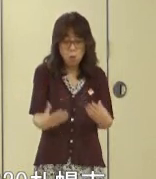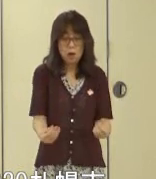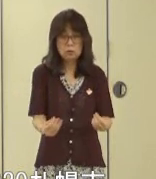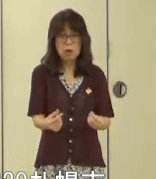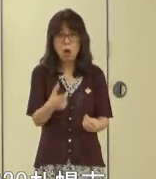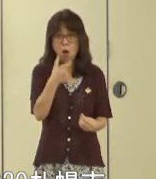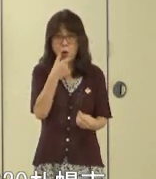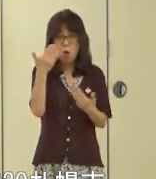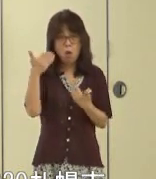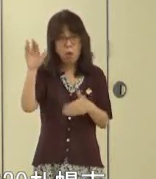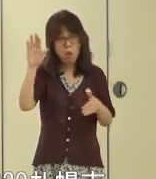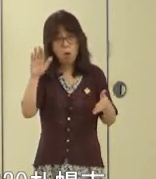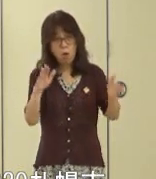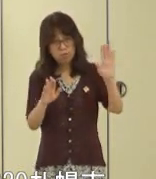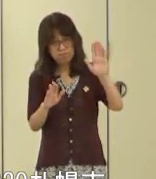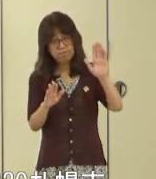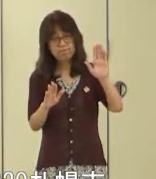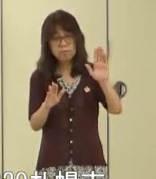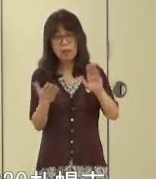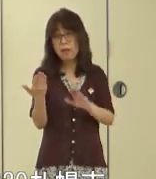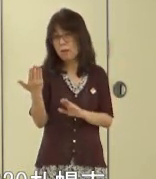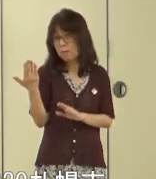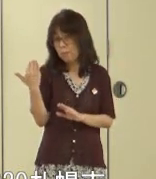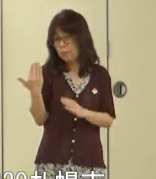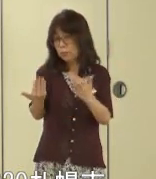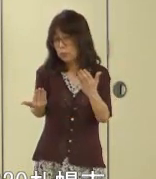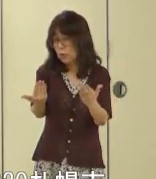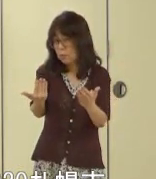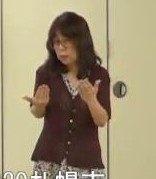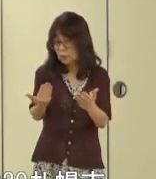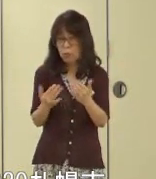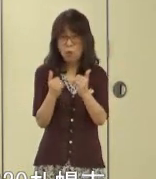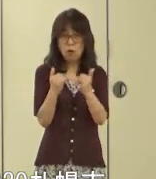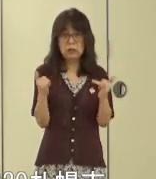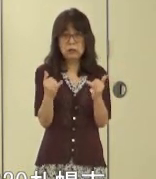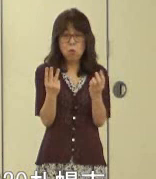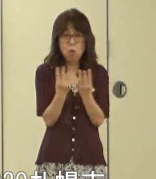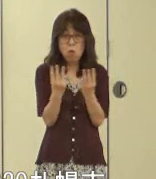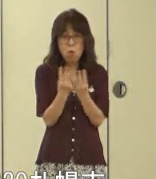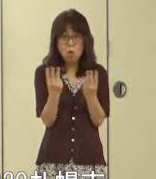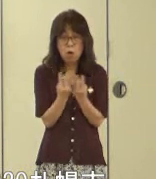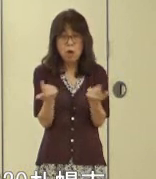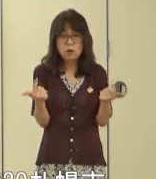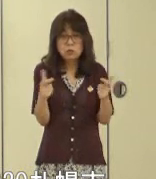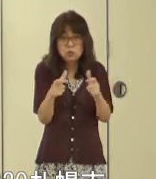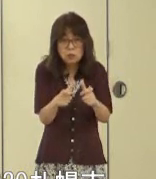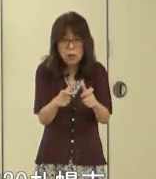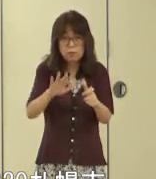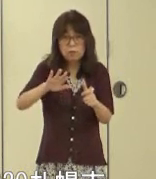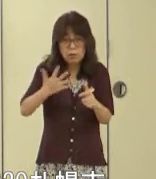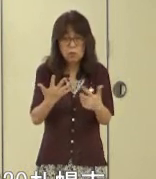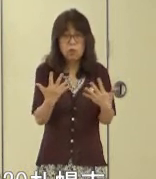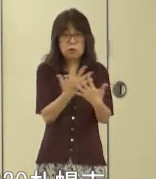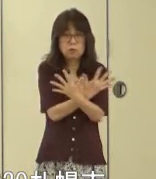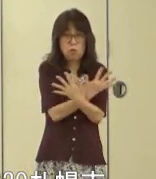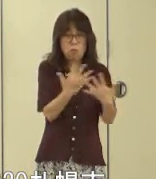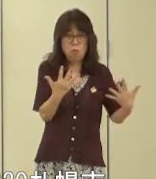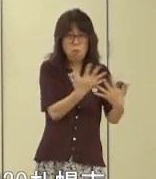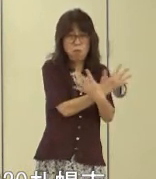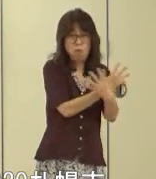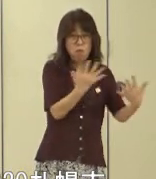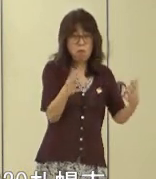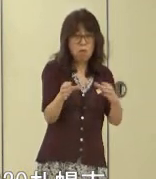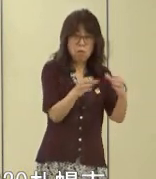の例年よりは人が少ないとはいえ、人の移動があったという状況がありますので、この2週